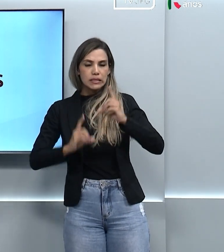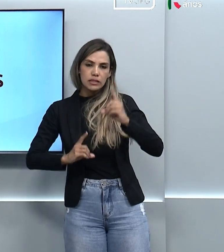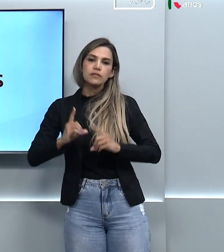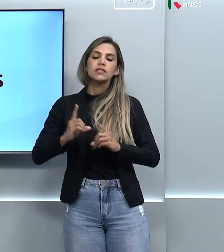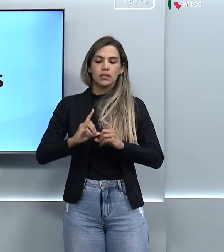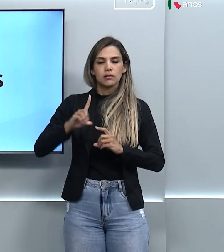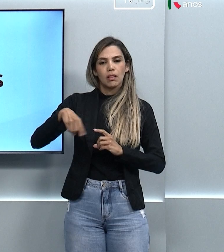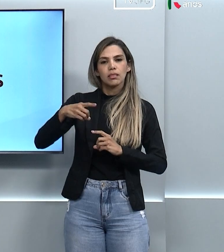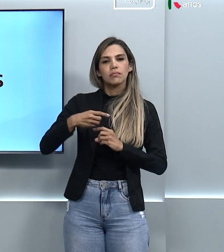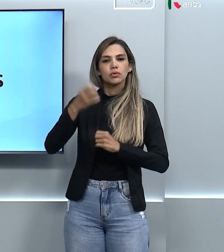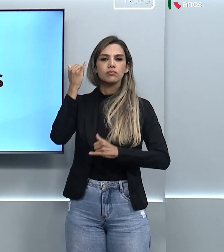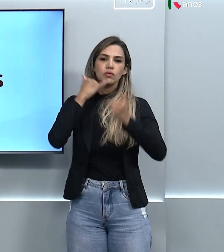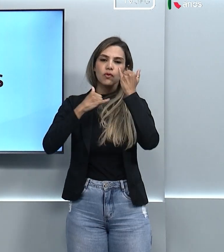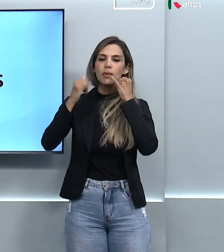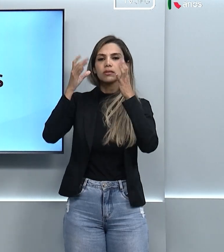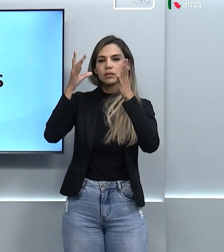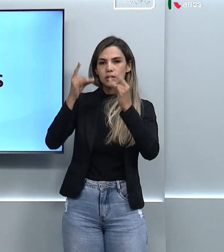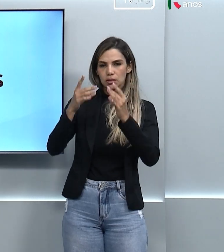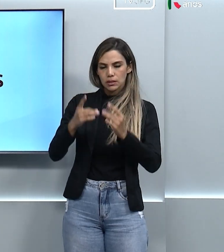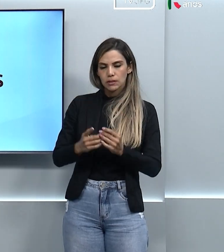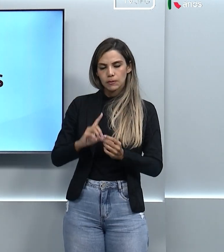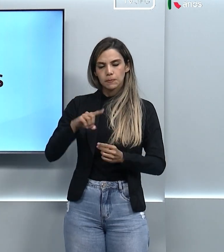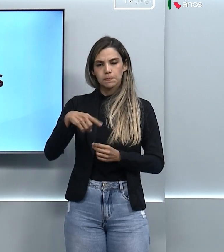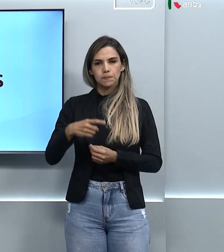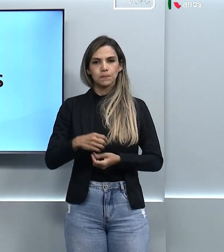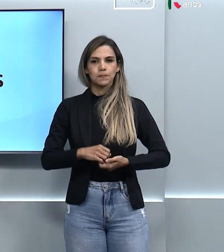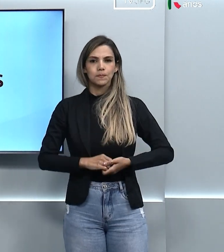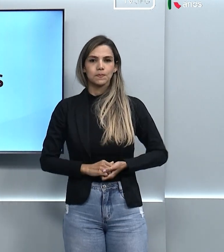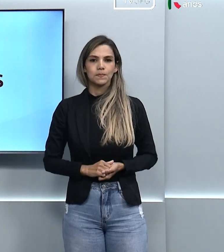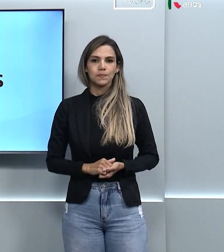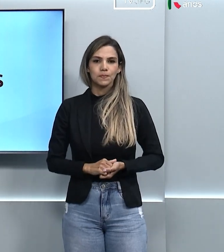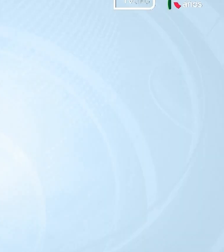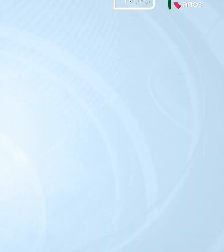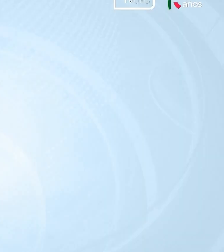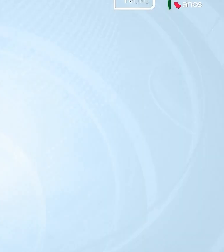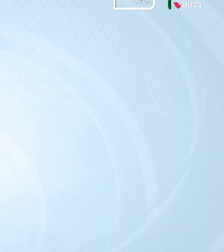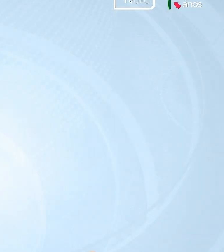mais sobre esse e outros assuntos daqui a pouquinho.